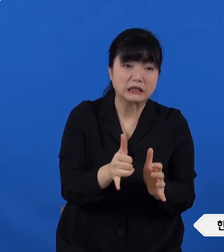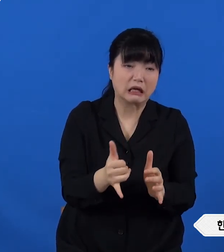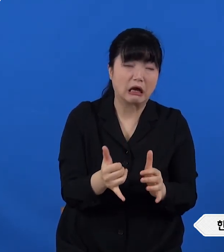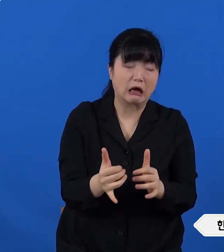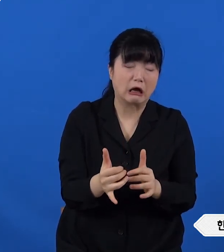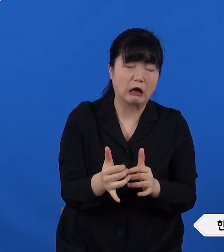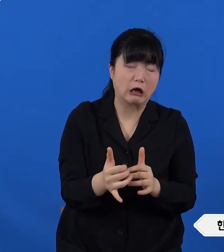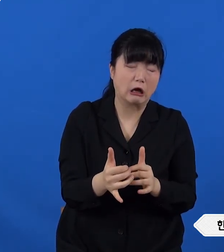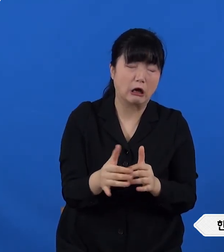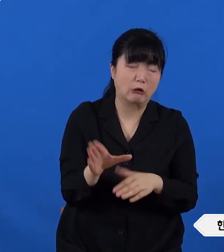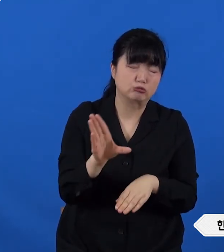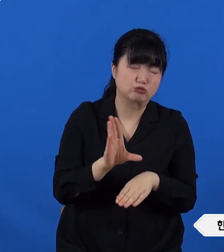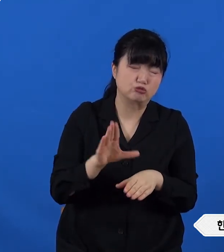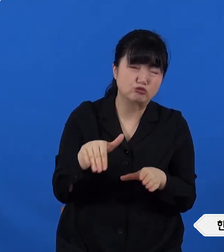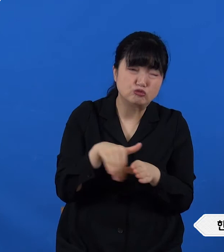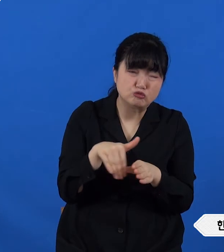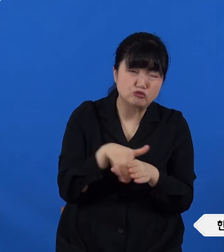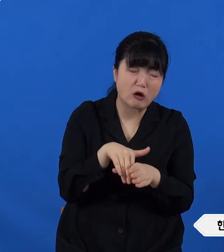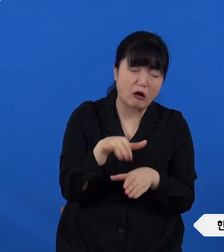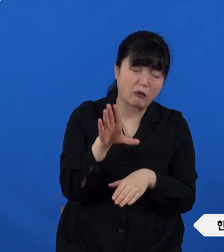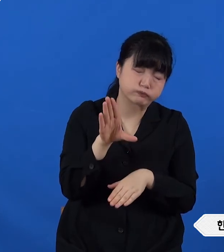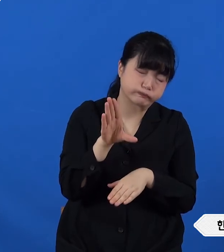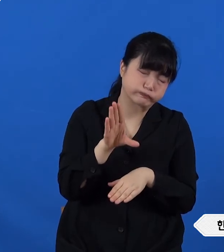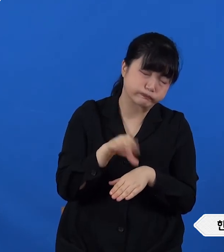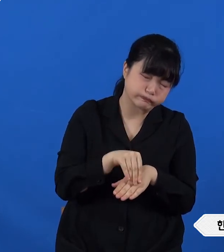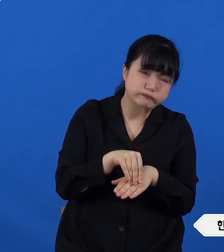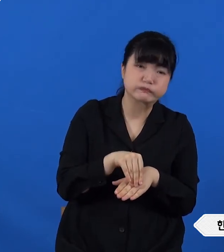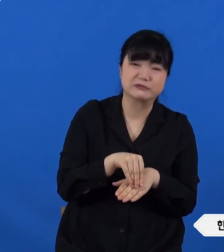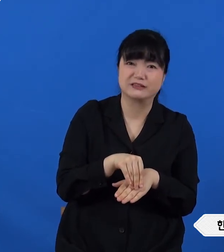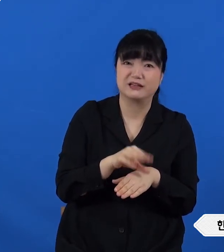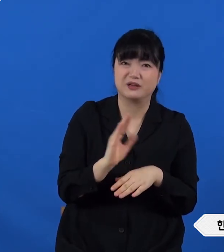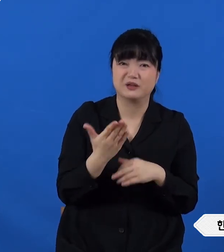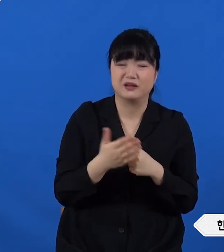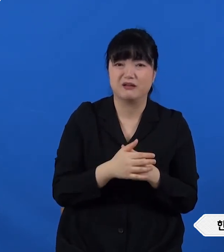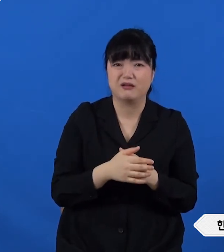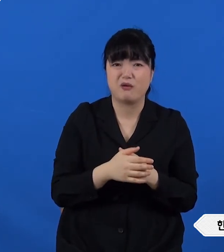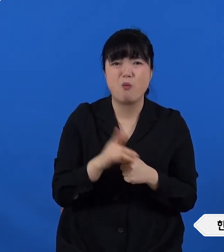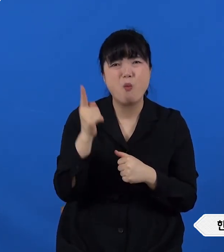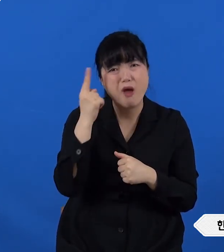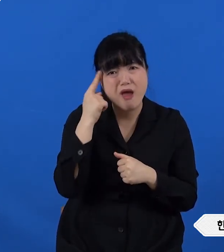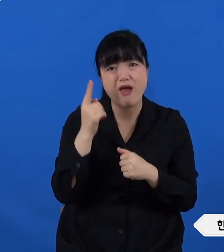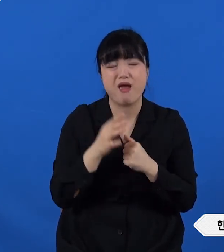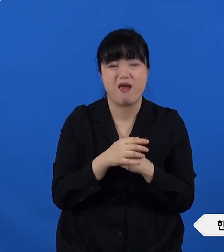당해버리는, 왜 그런 삶을 살았을까? 그걸 오늘 우리가 좀